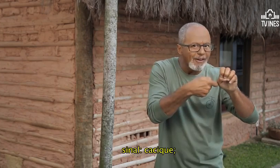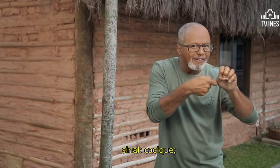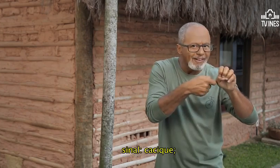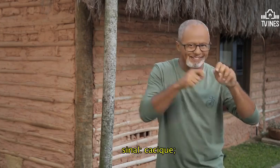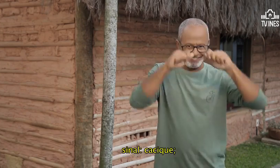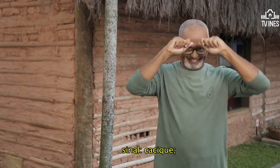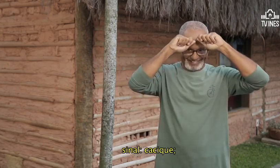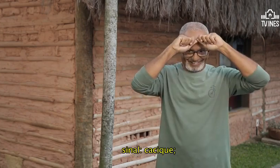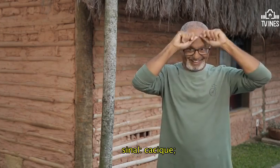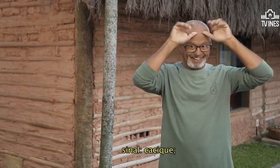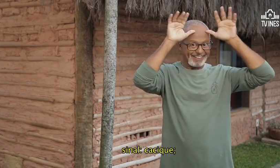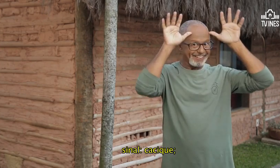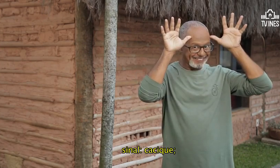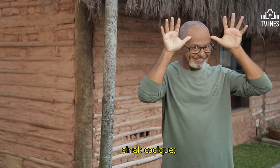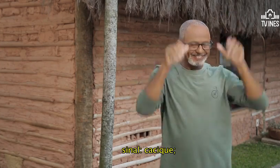sinal cacique.